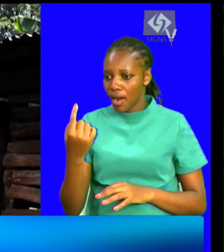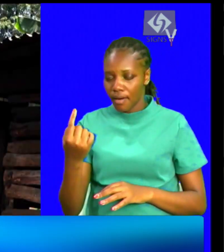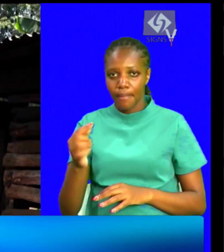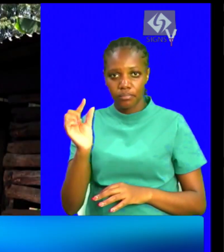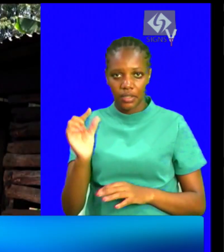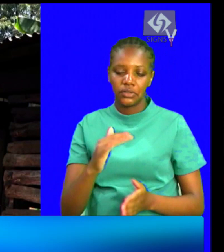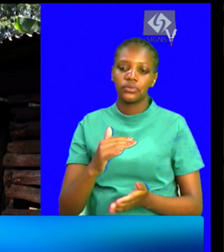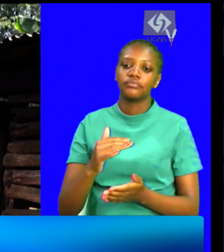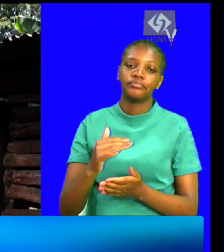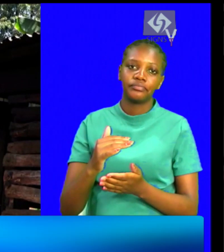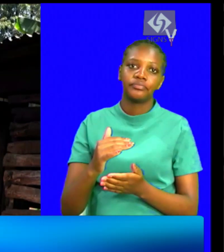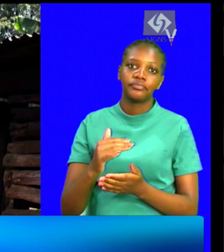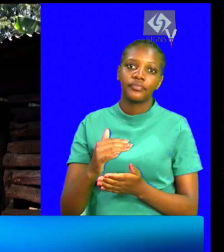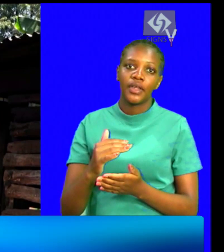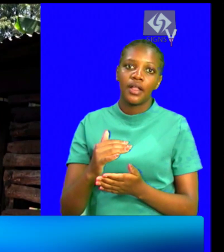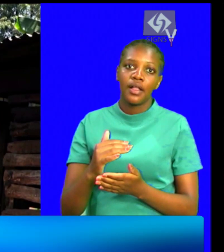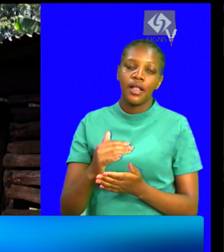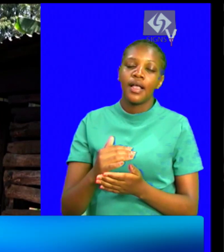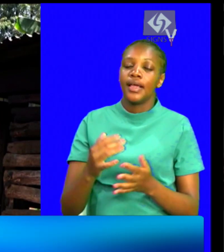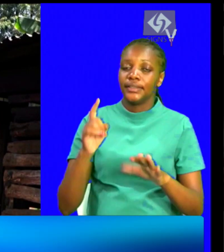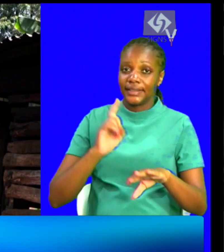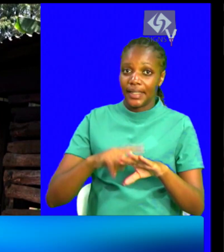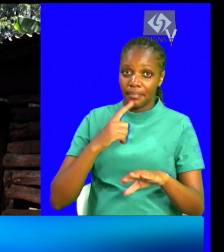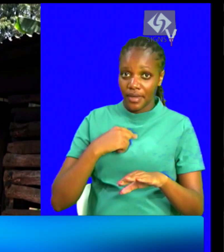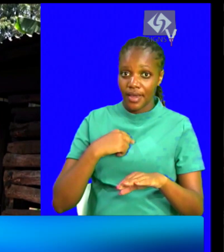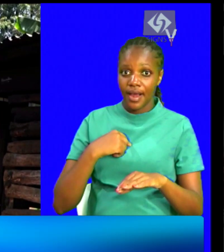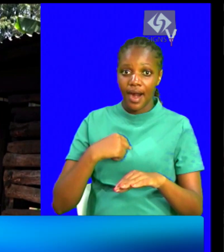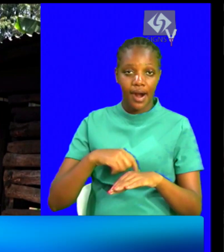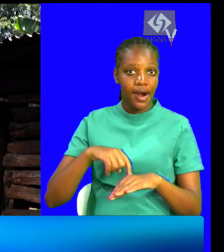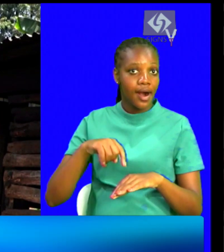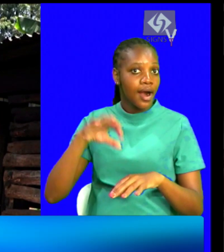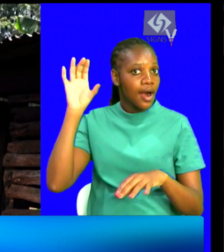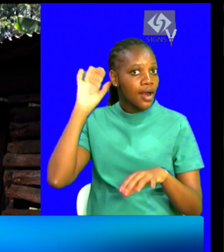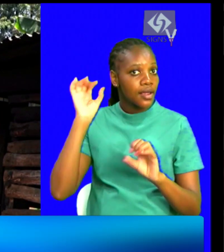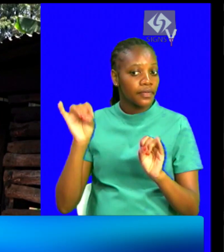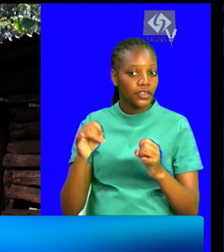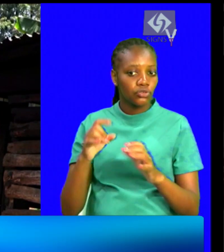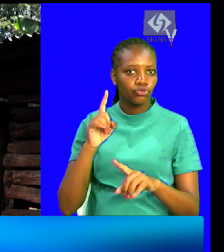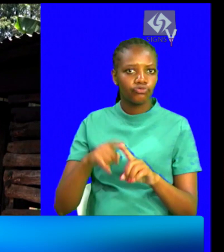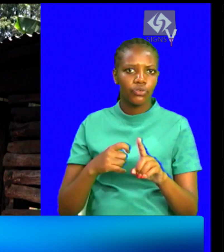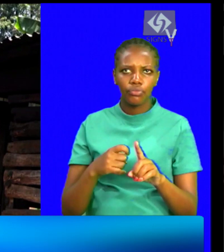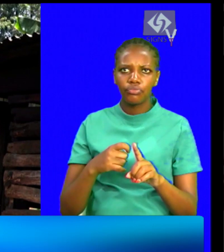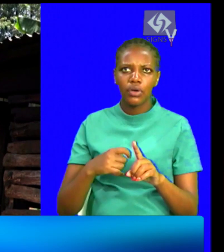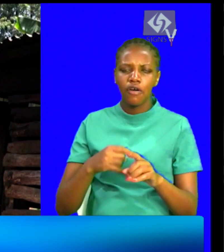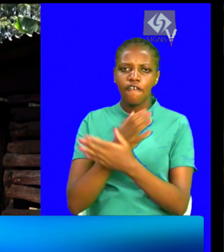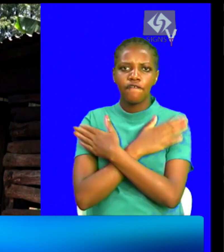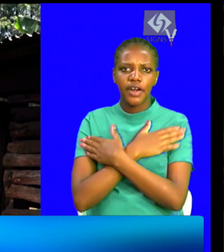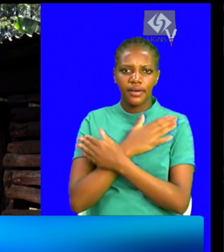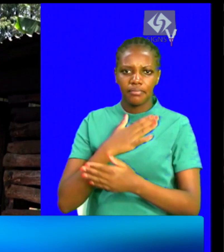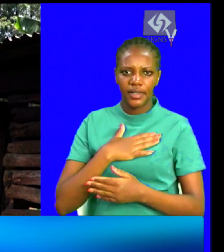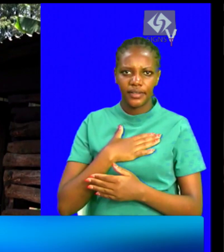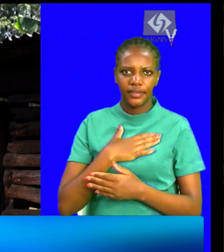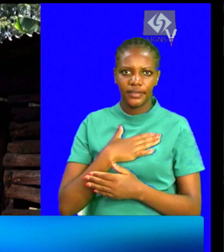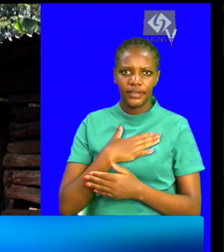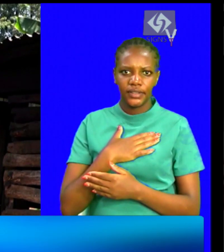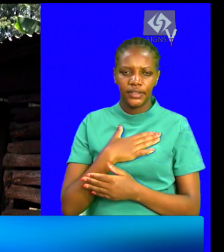Akasaidia mtu mmoja wetu. Hii habari hii familia siliweza kunifikia kupitia rafiki wa hii familia